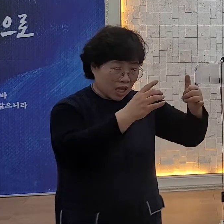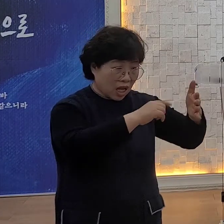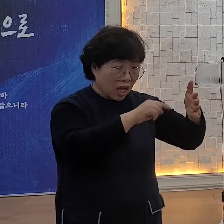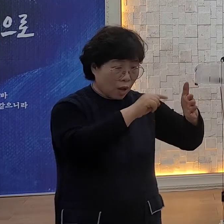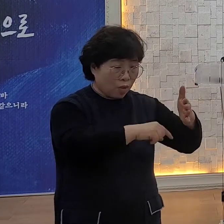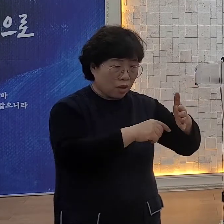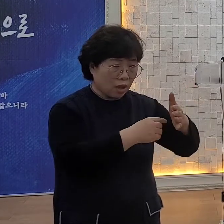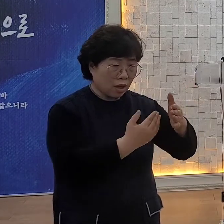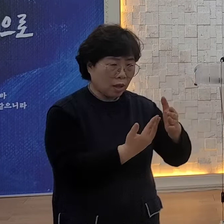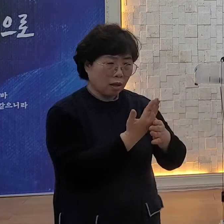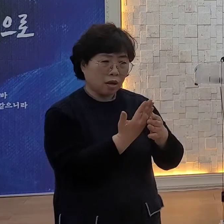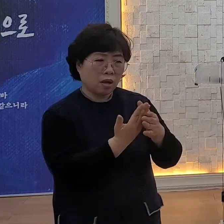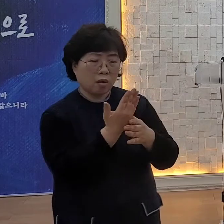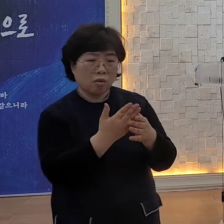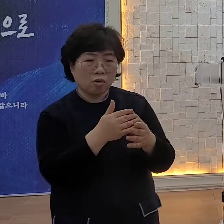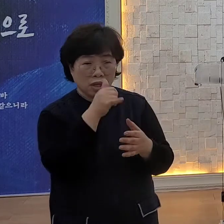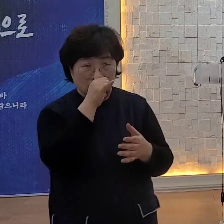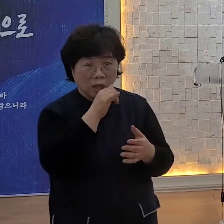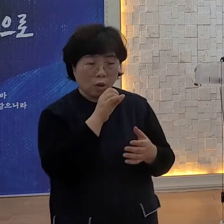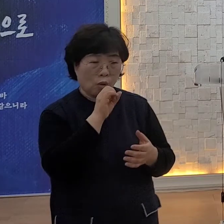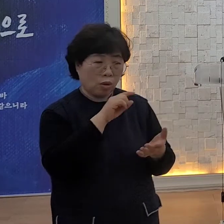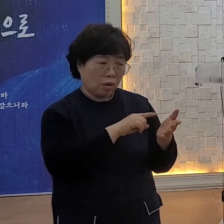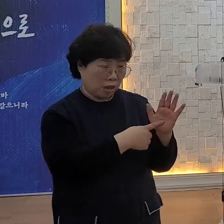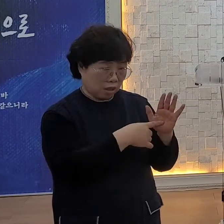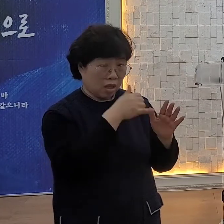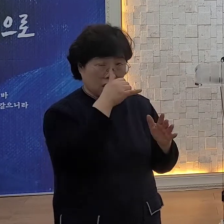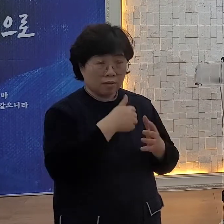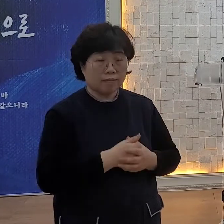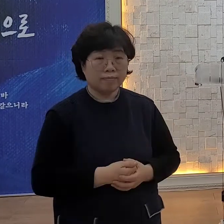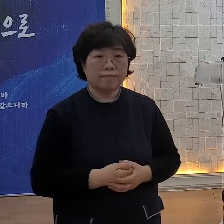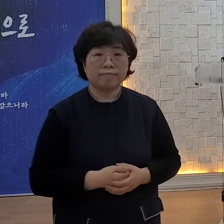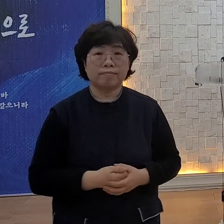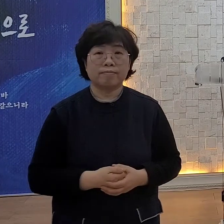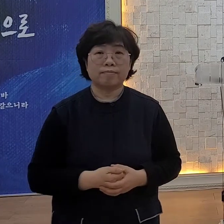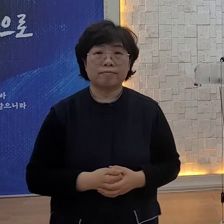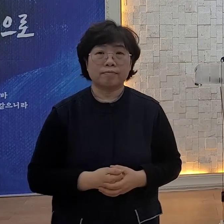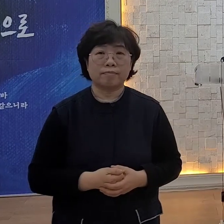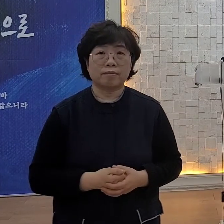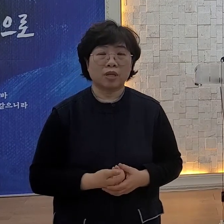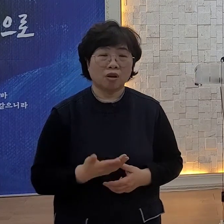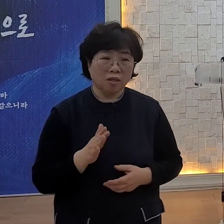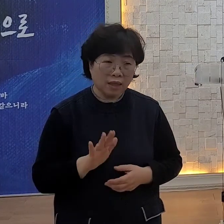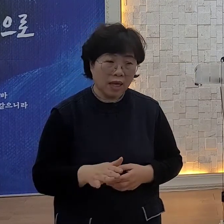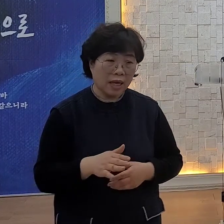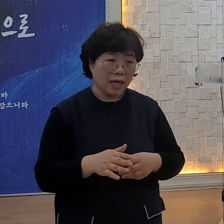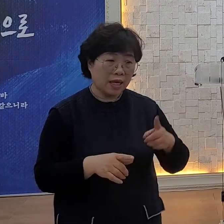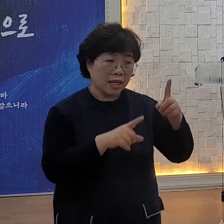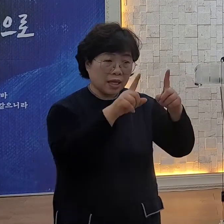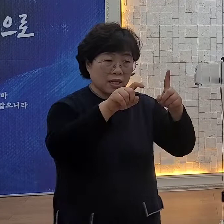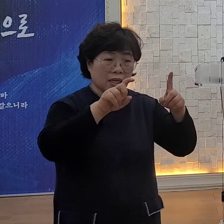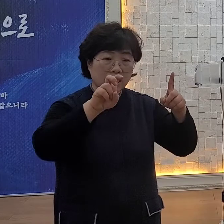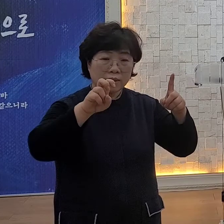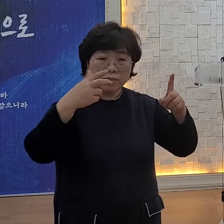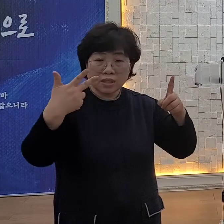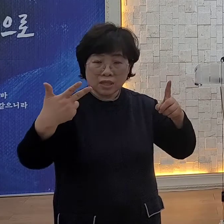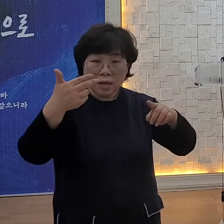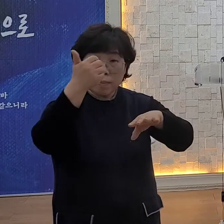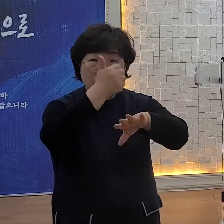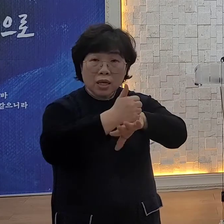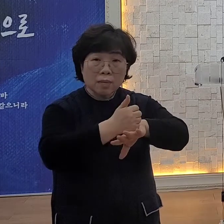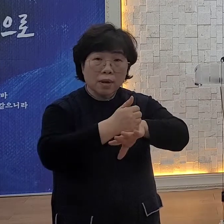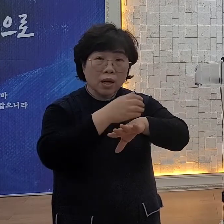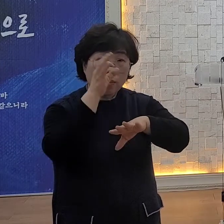일이 벌어지고 있다라는 것을 말씀하고 있는데 여기 27절의 맨 마지막에 보면 그들의